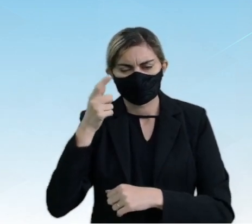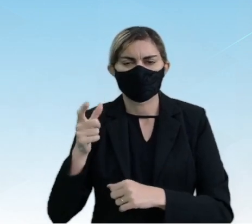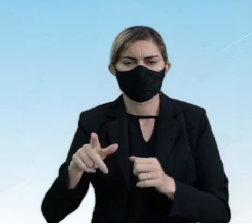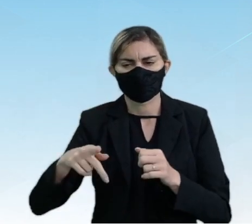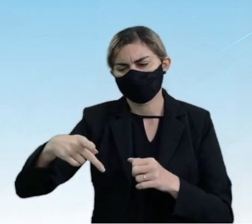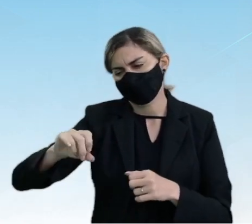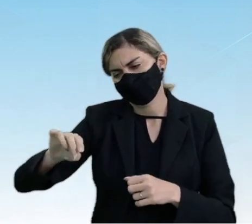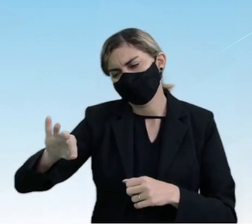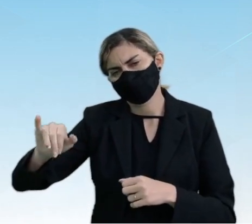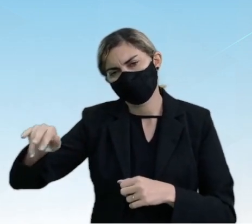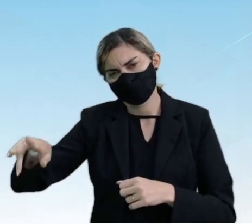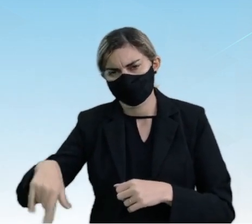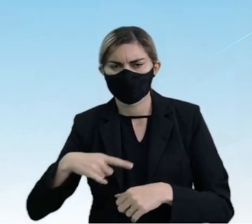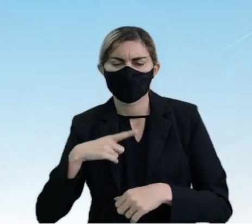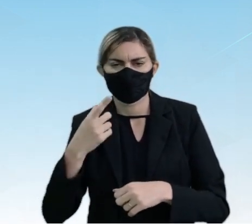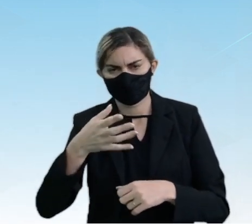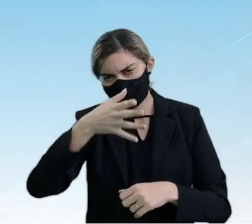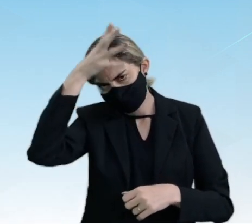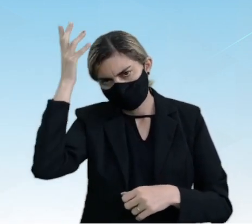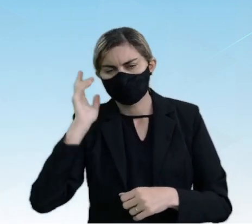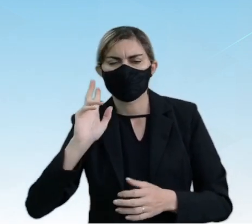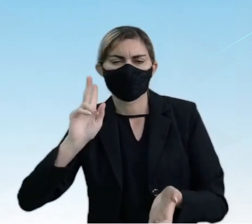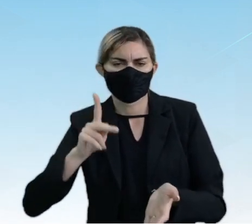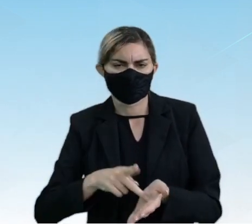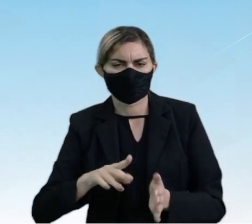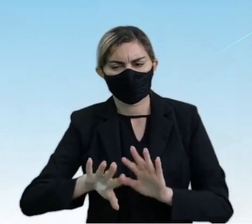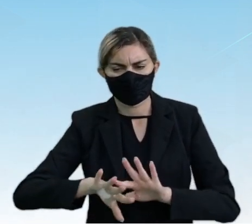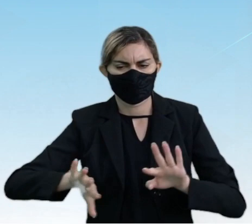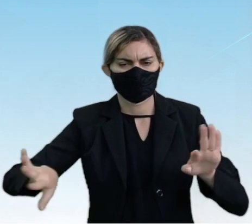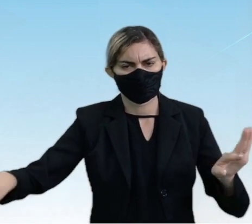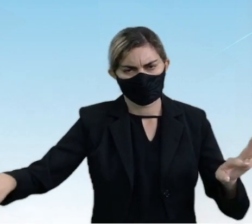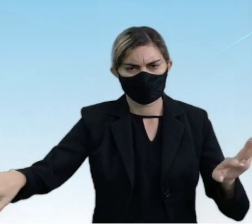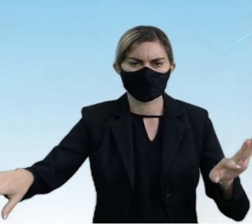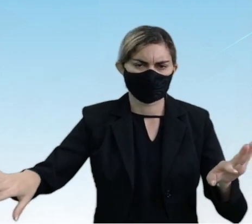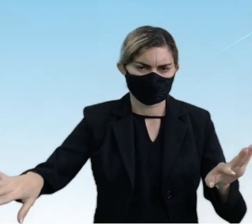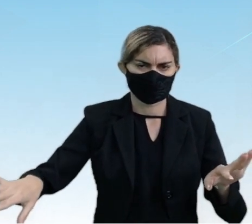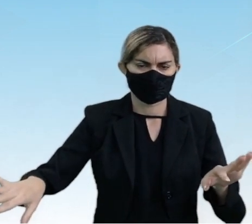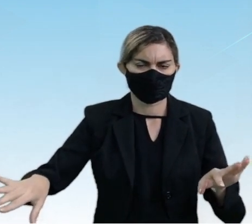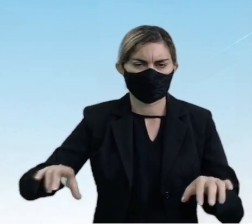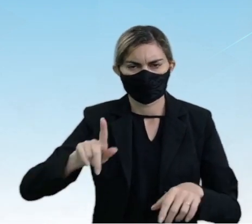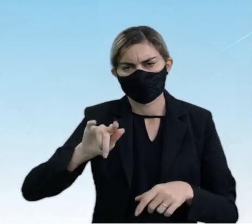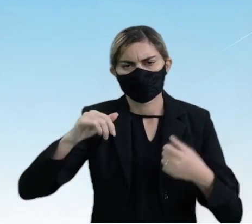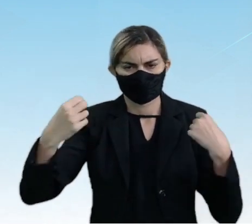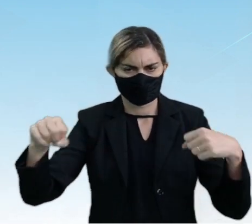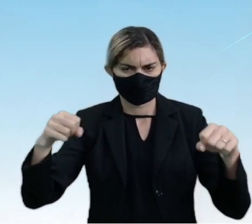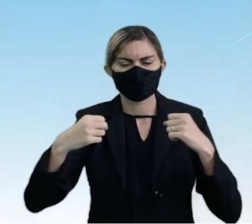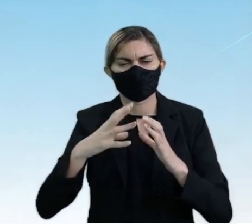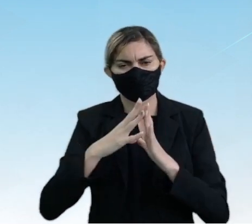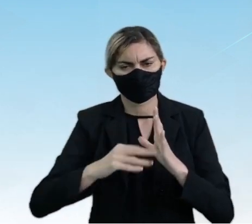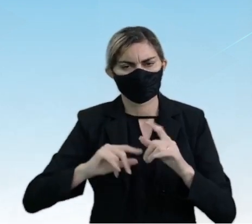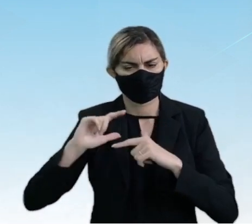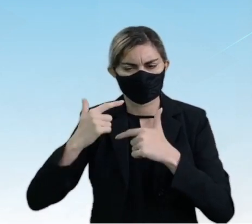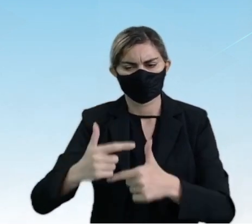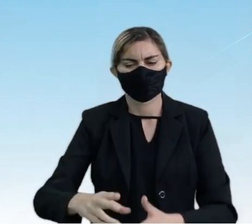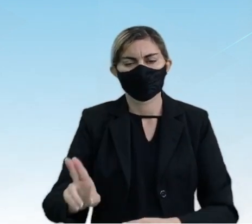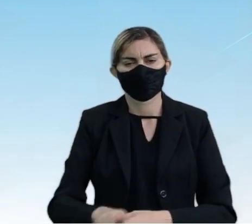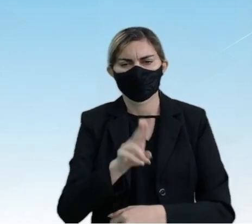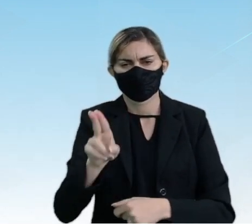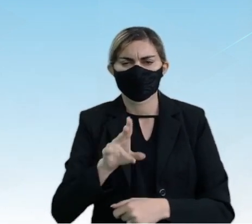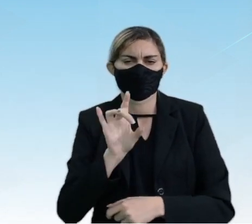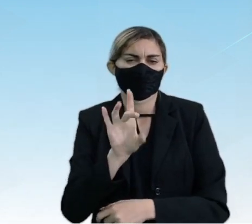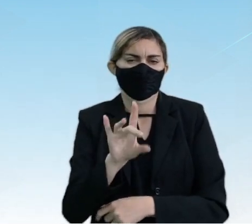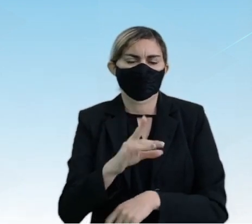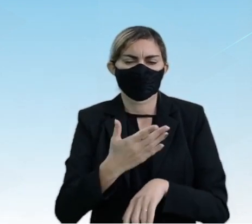politeísta, né, foi aí que Roma realmente afastou a ginástica do seu modelo mais tradicional e utilizou ela